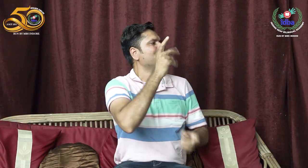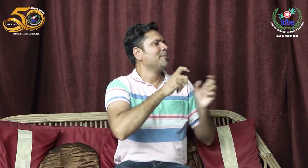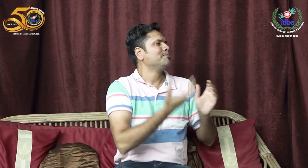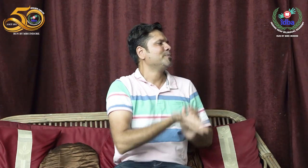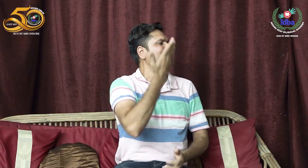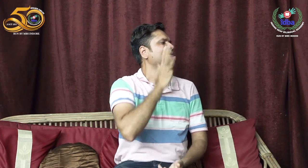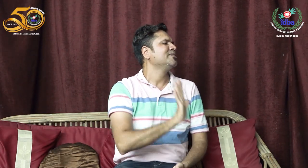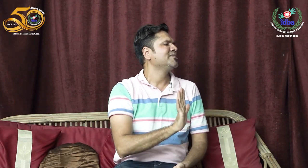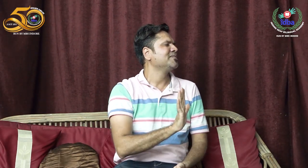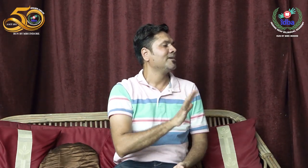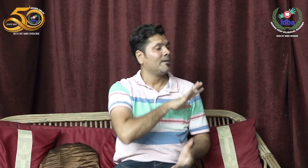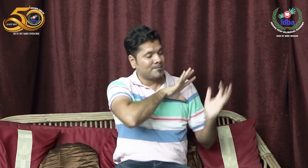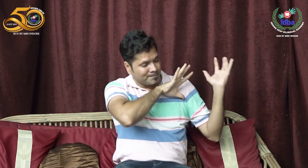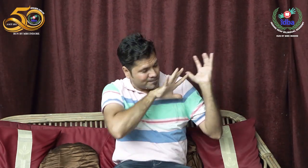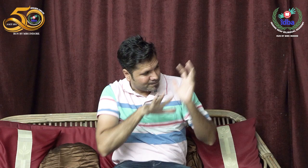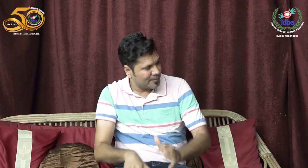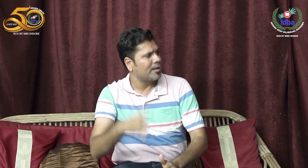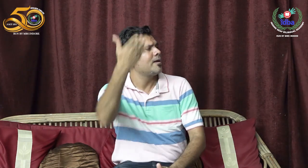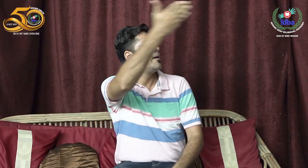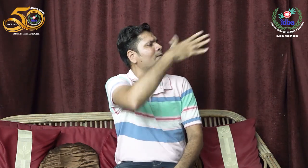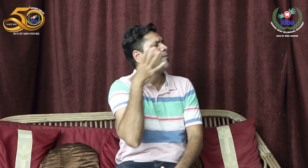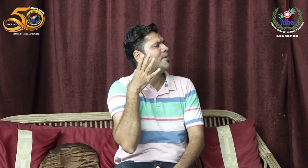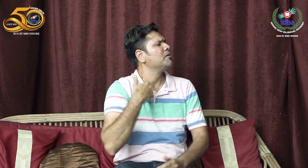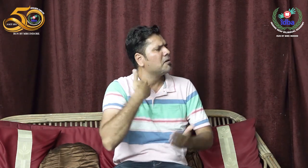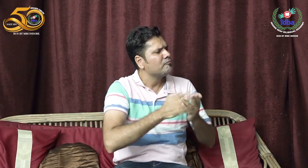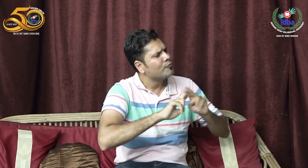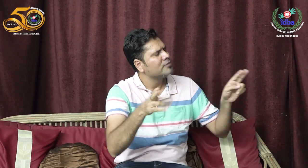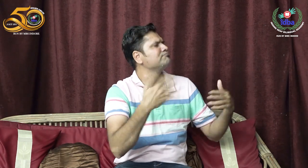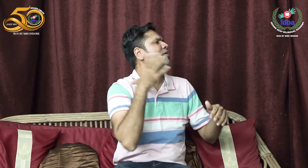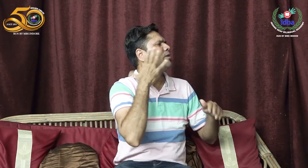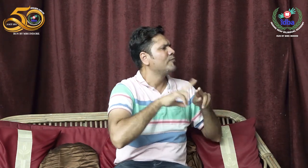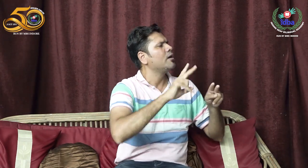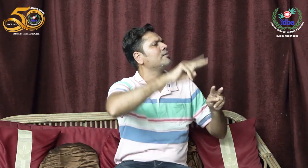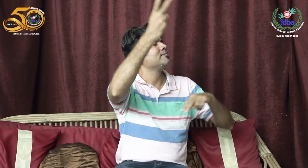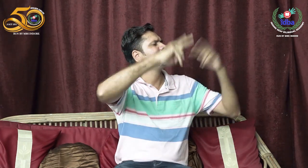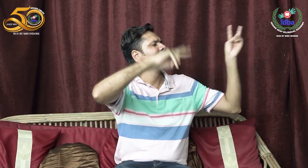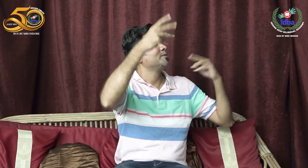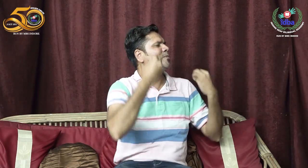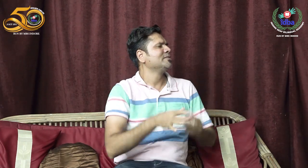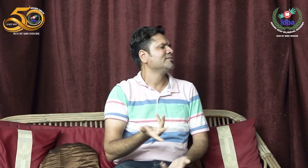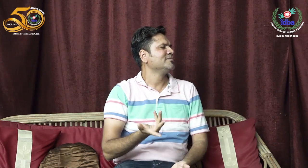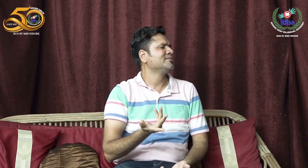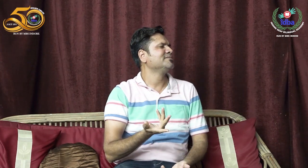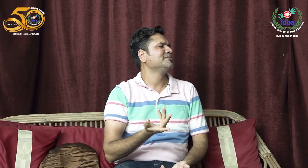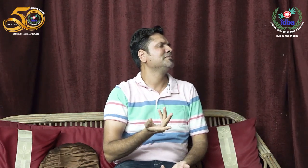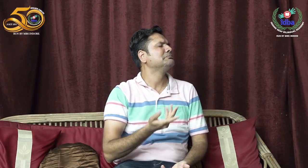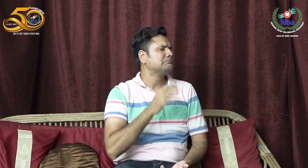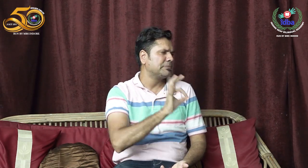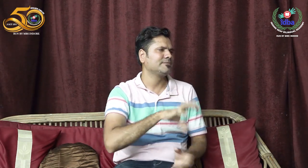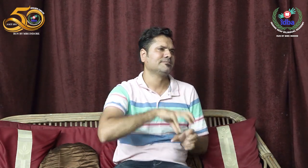बने, ये मैं चाहता हूँ, ताकि और जो है स्कूल का ग्रोथ हो सके। इसके अलावा बहुत सारे मैंने देखे हैं जो रेंट की वजह से नहीं रह पाते, यहाँ पे प्रॉब्लम होती